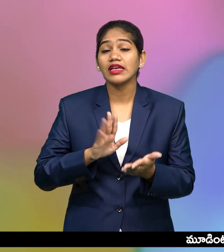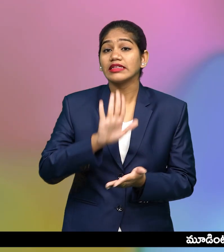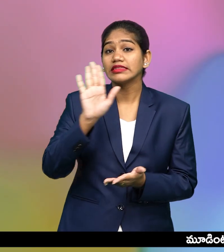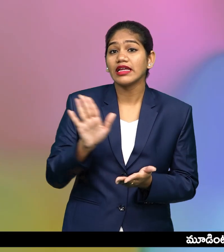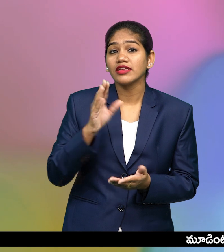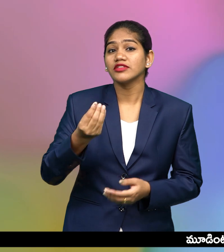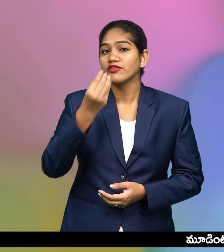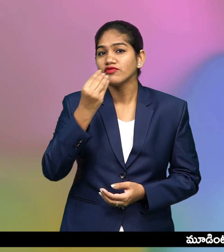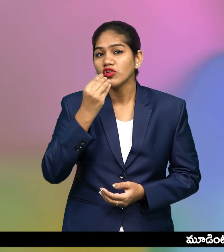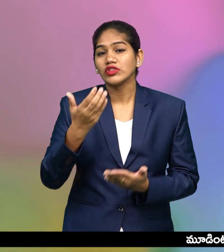2/3 మందికి